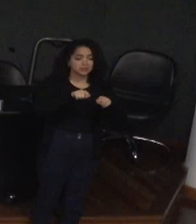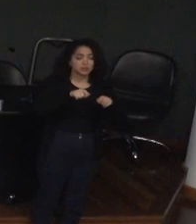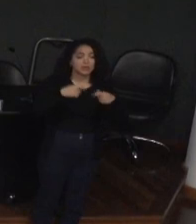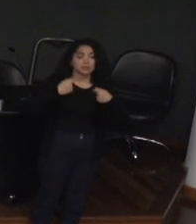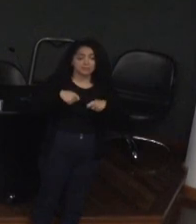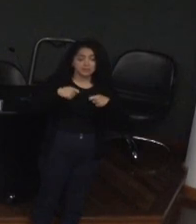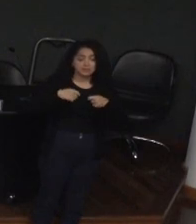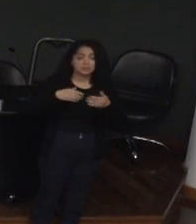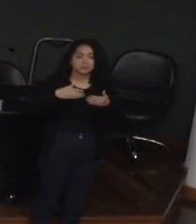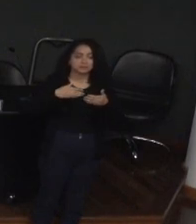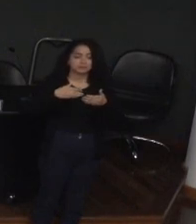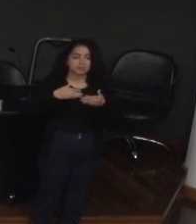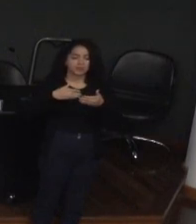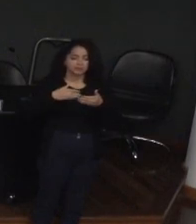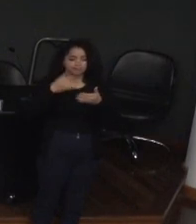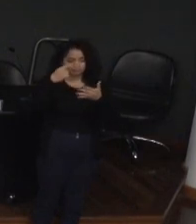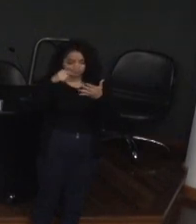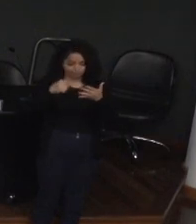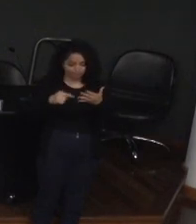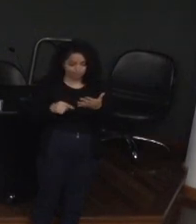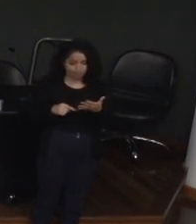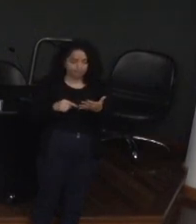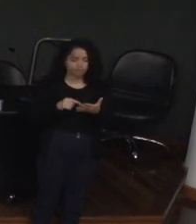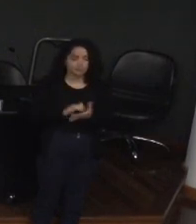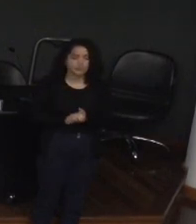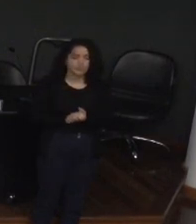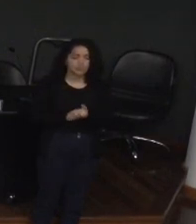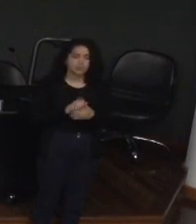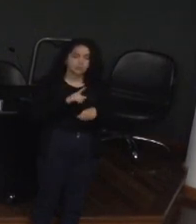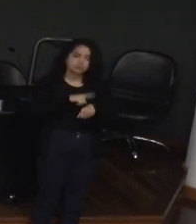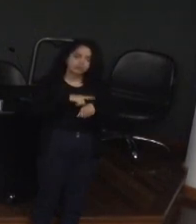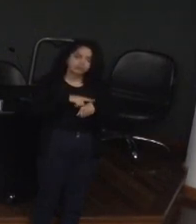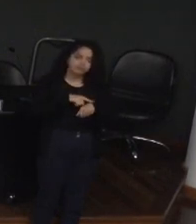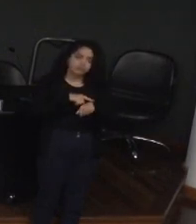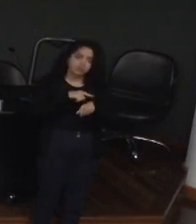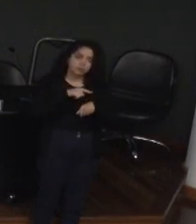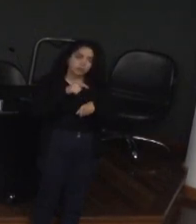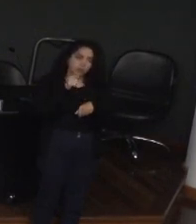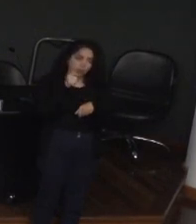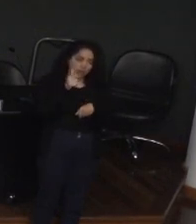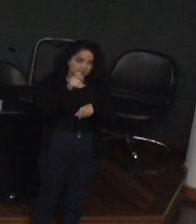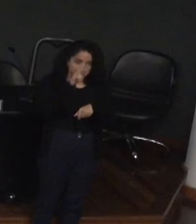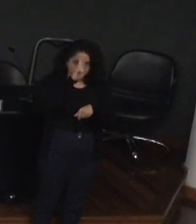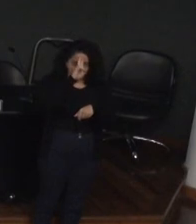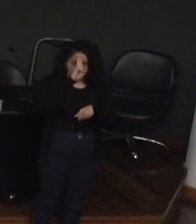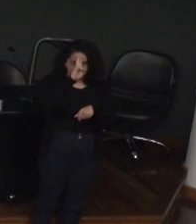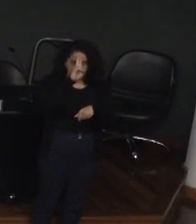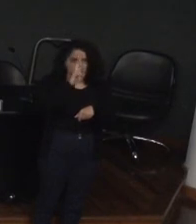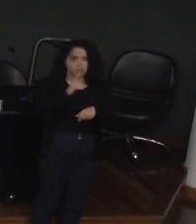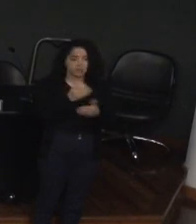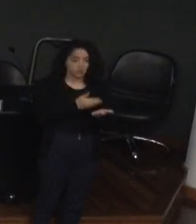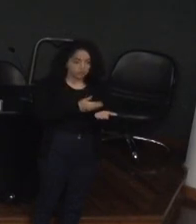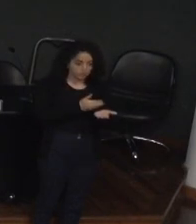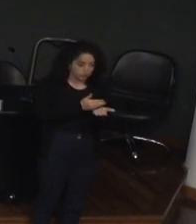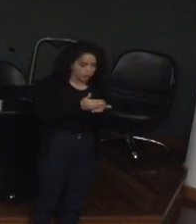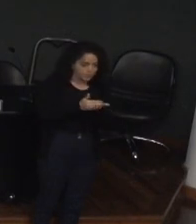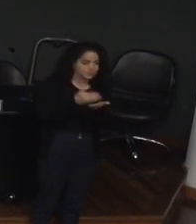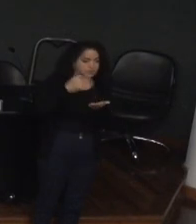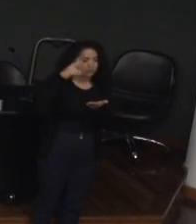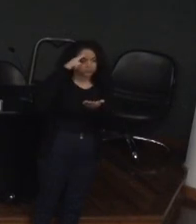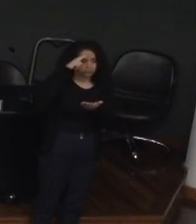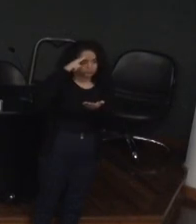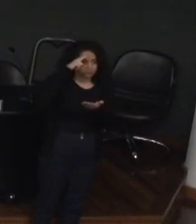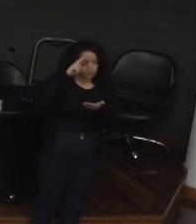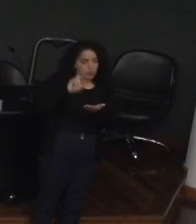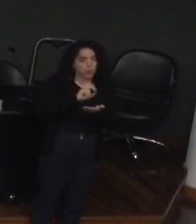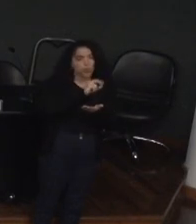uma delimitação de tudo isso. Bom, pessoal, já são 16h e eu sempre gosto de começar com uma história ou